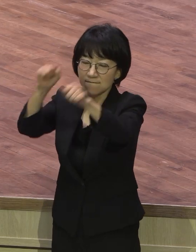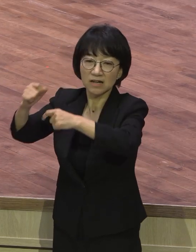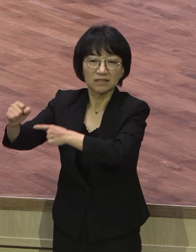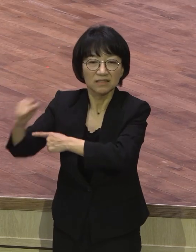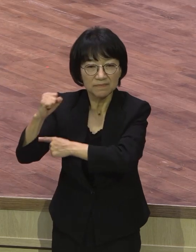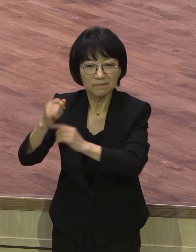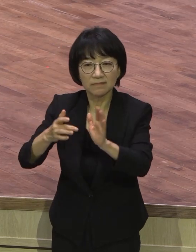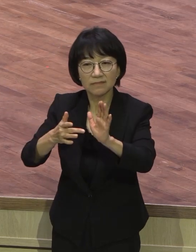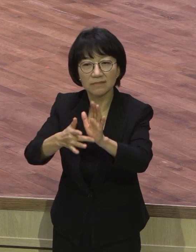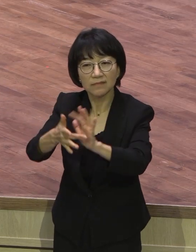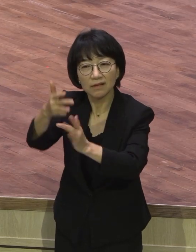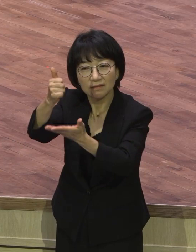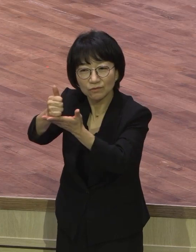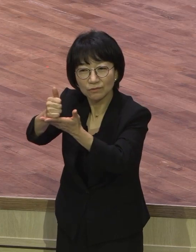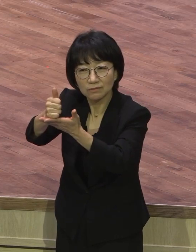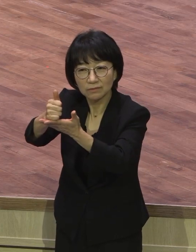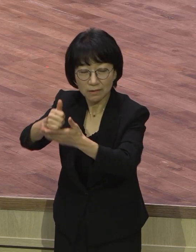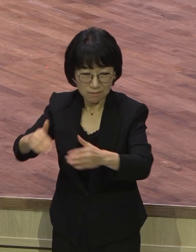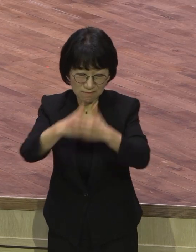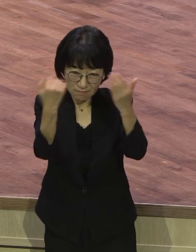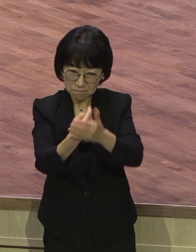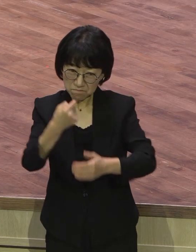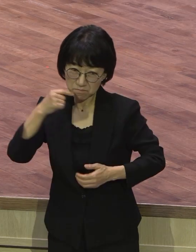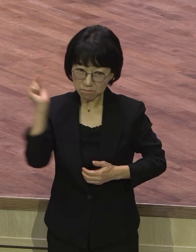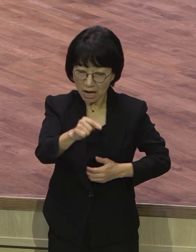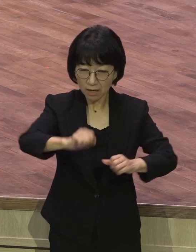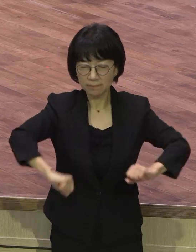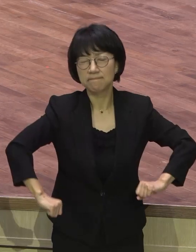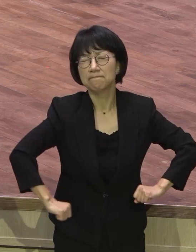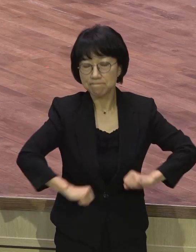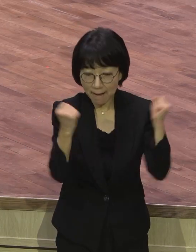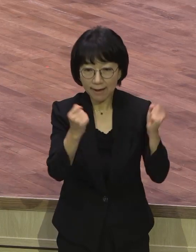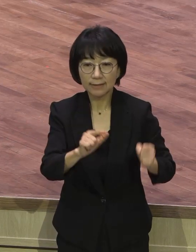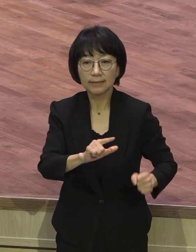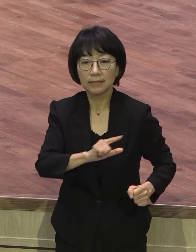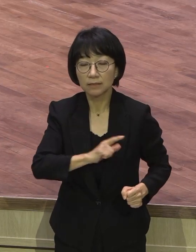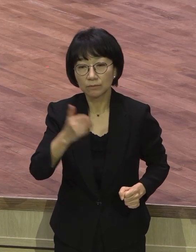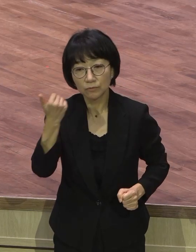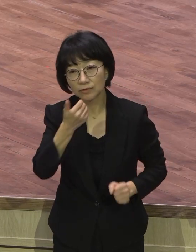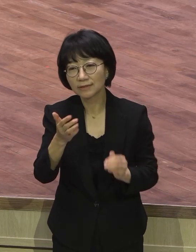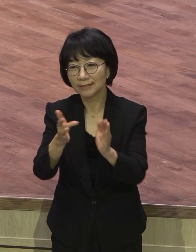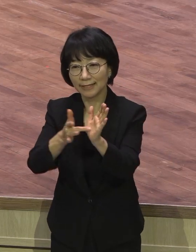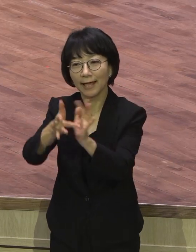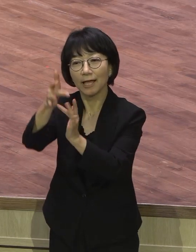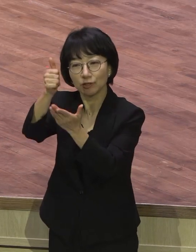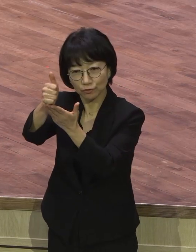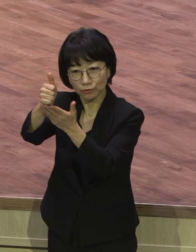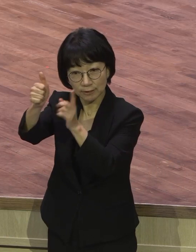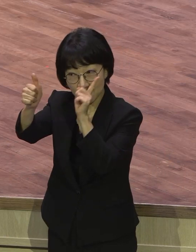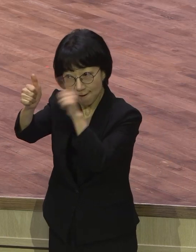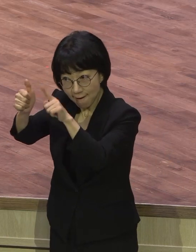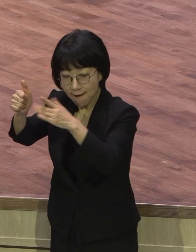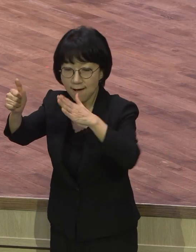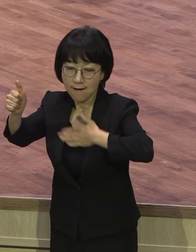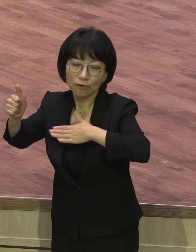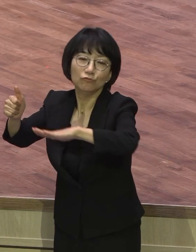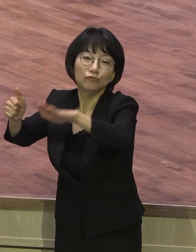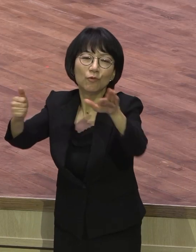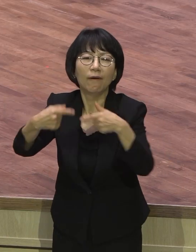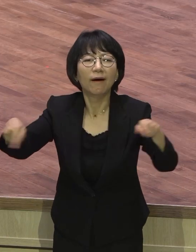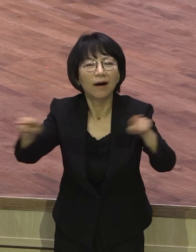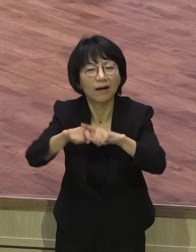하시는 그 이름 예수 이분이 지금 우리와 함께 계시기